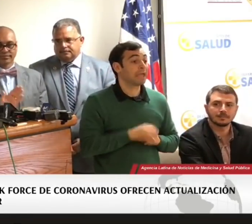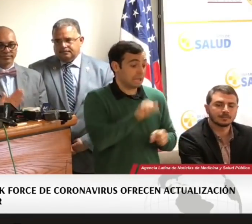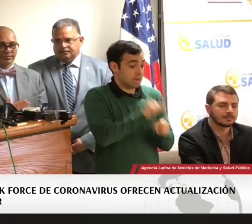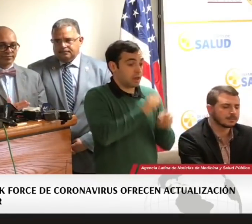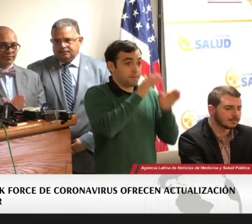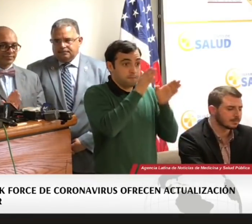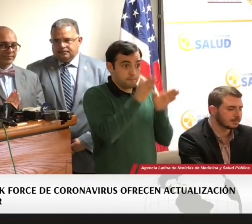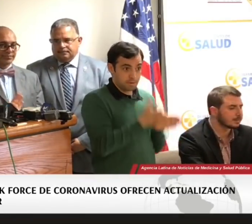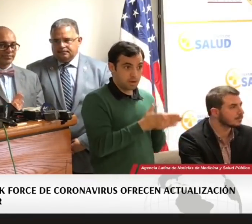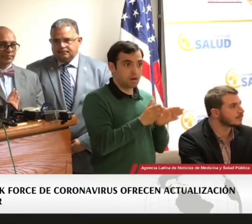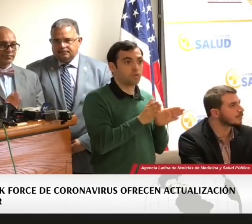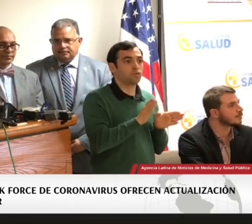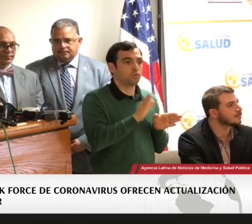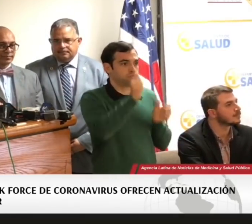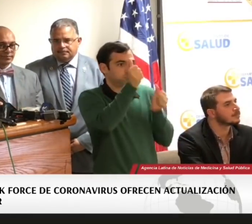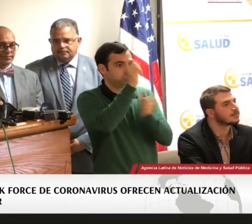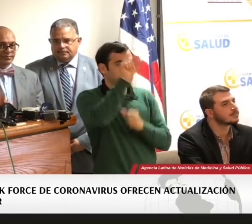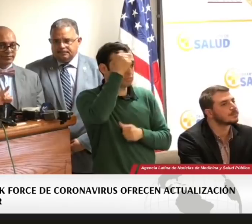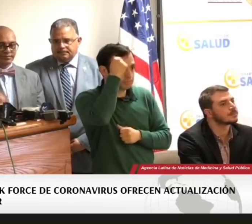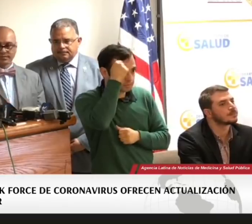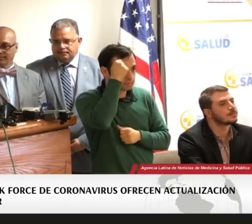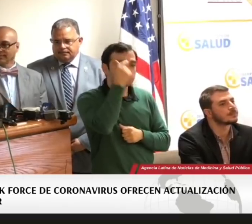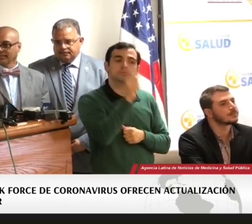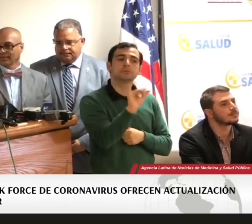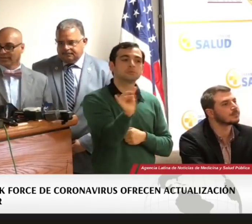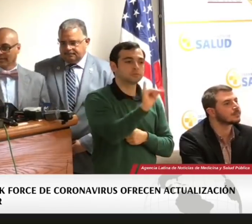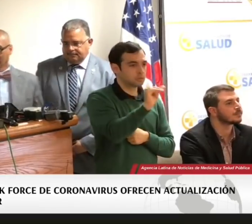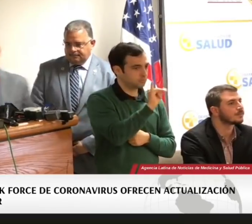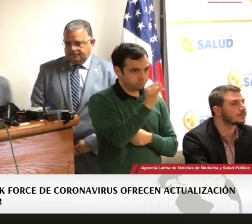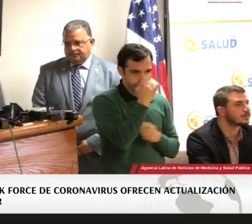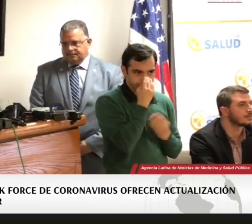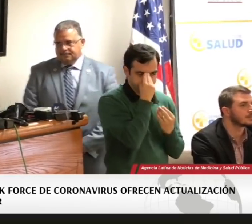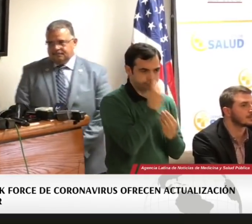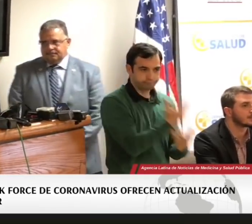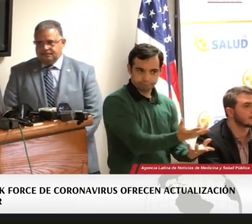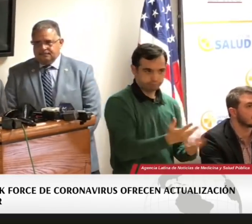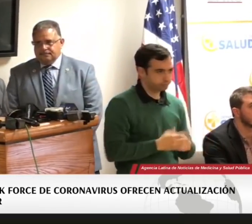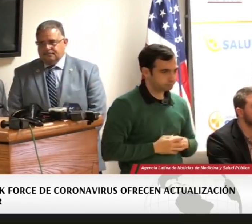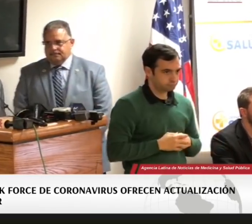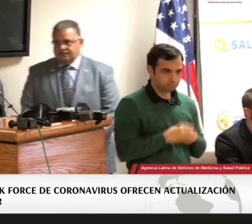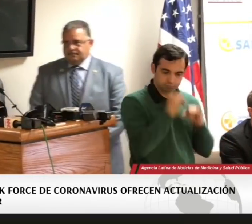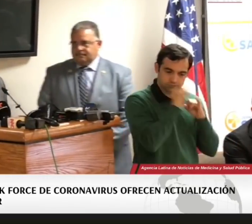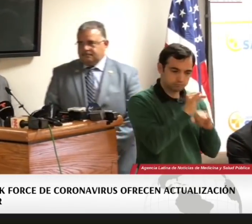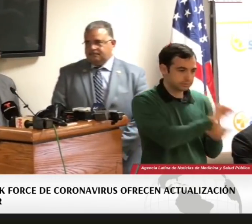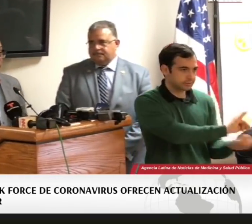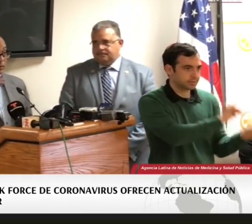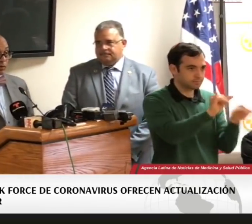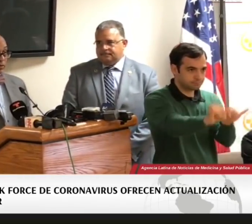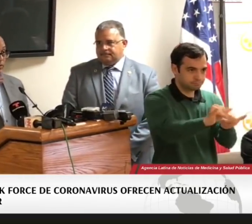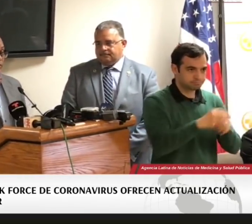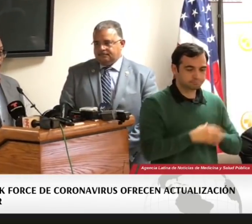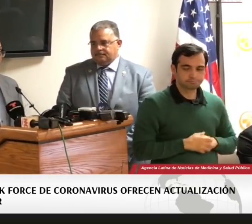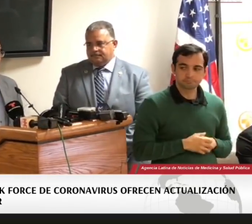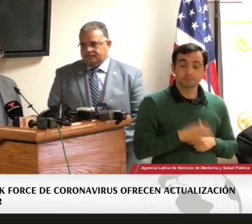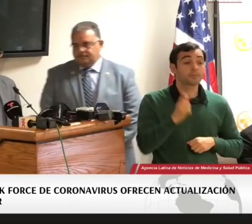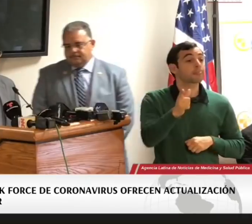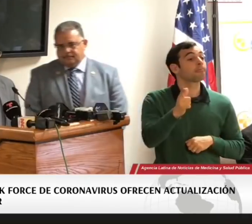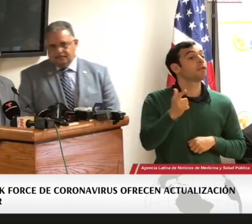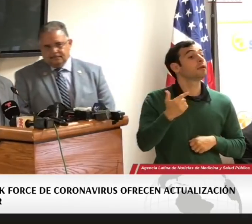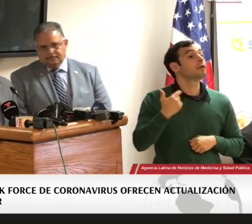públicos o a las personas privadas, es la misma determinación. Pero el secretario puede decir. Sí, El Departamento de Educación